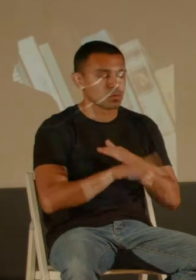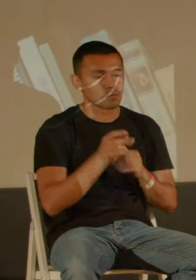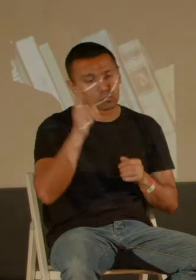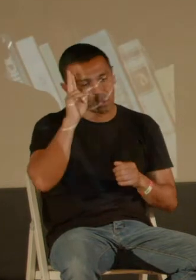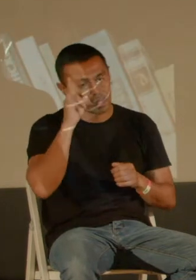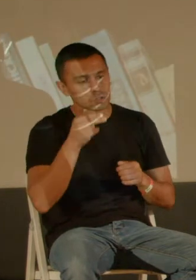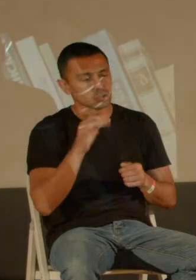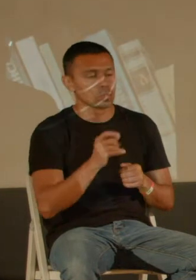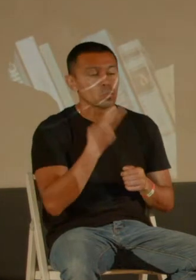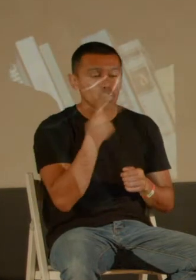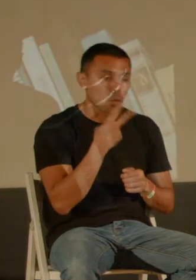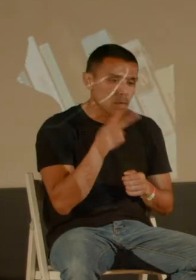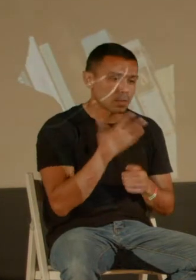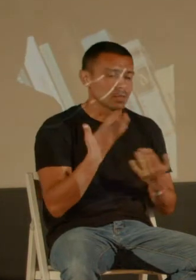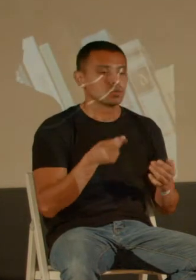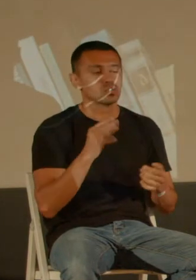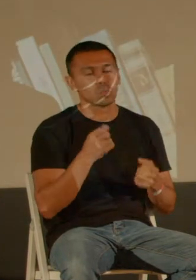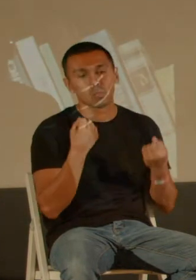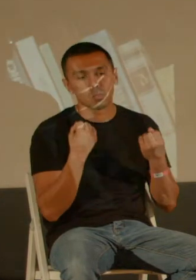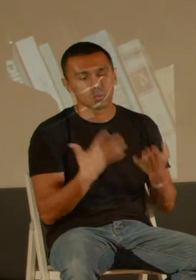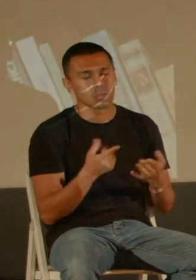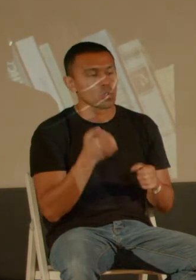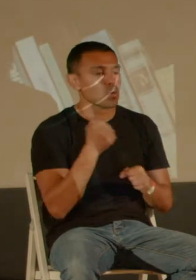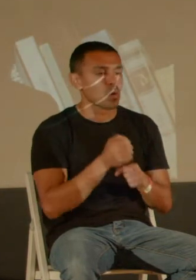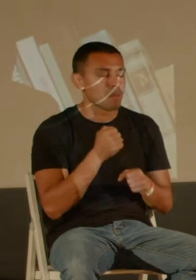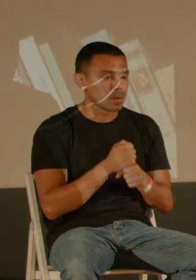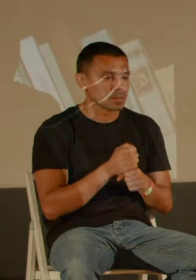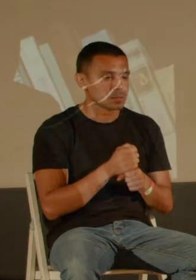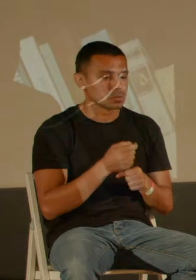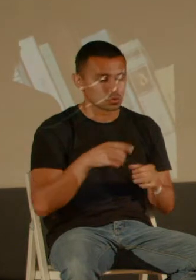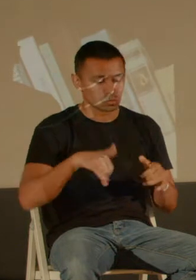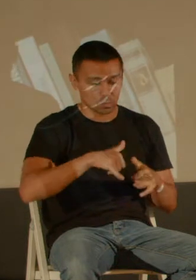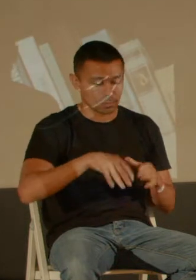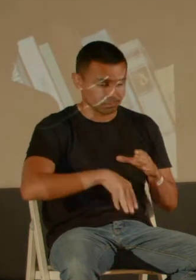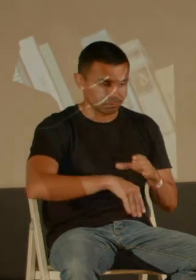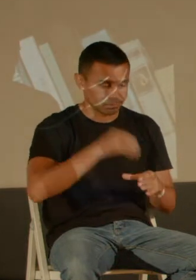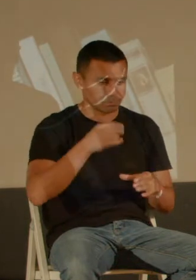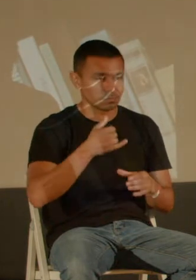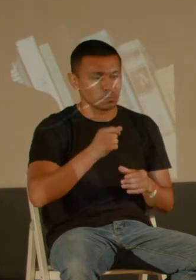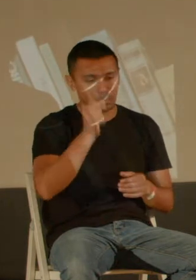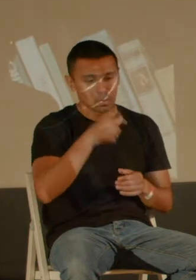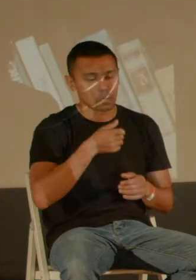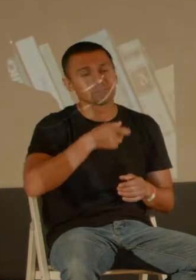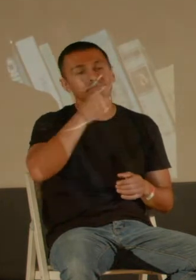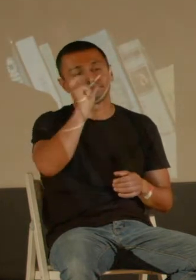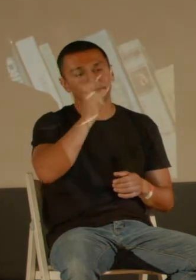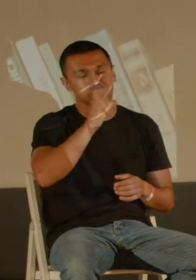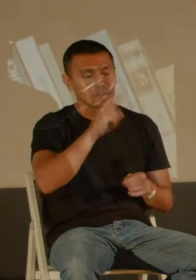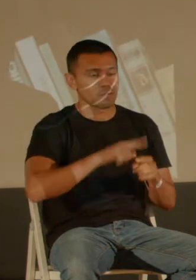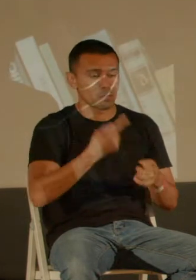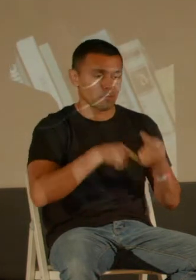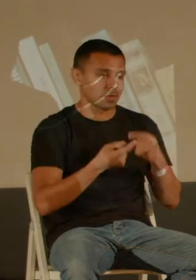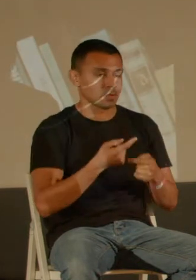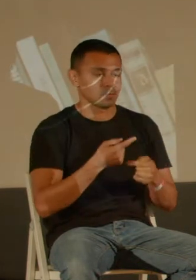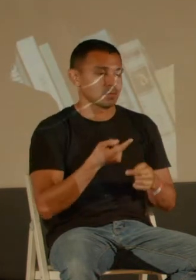в туалет чи покурити, чи просто і робить з сумки, просто з сумки дістає бутилку, робить декілька ковтків швиденько,